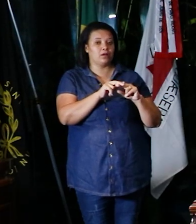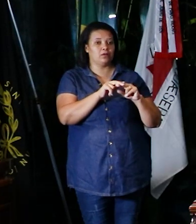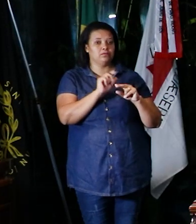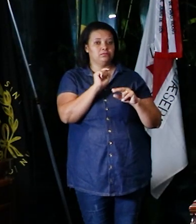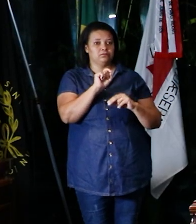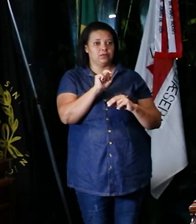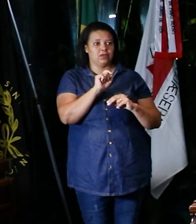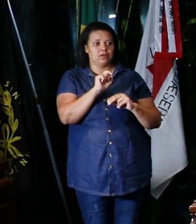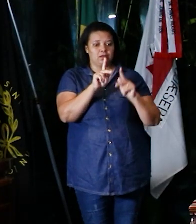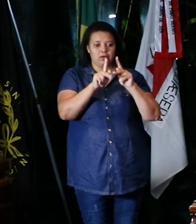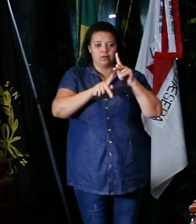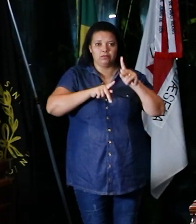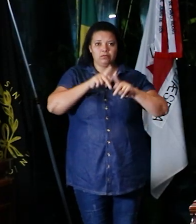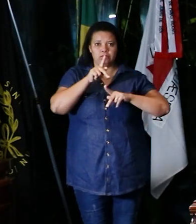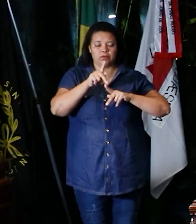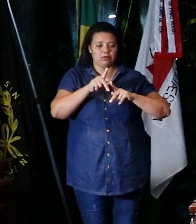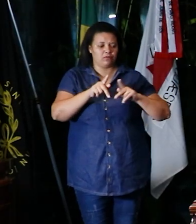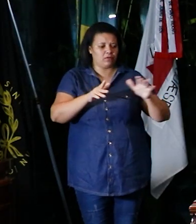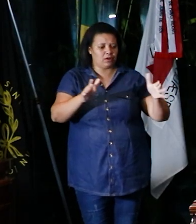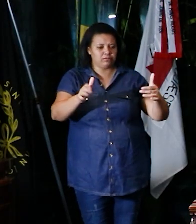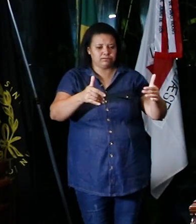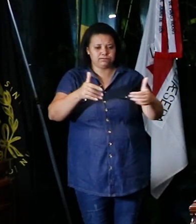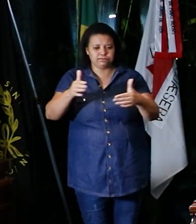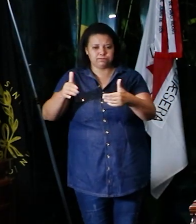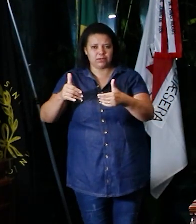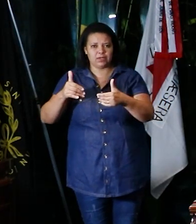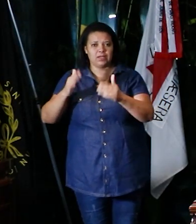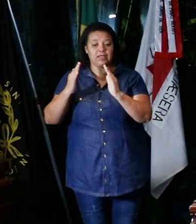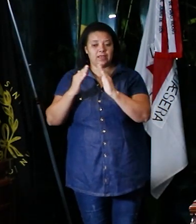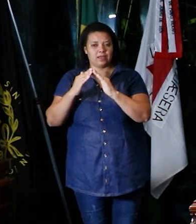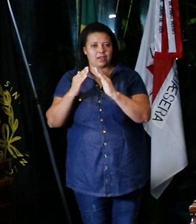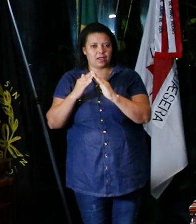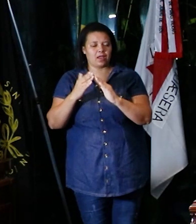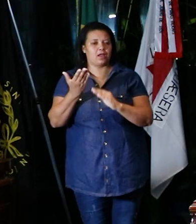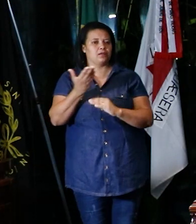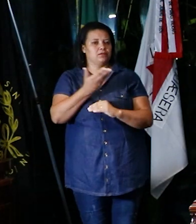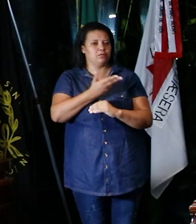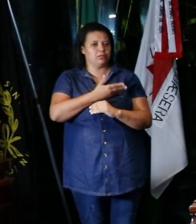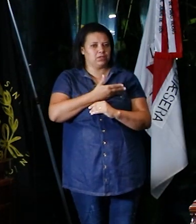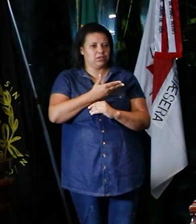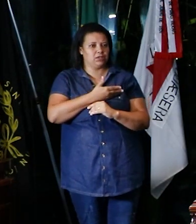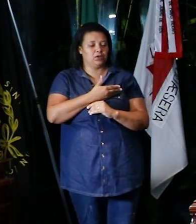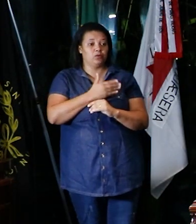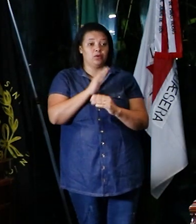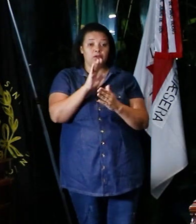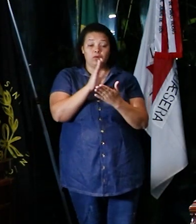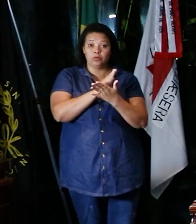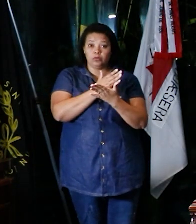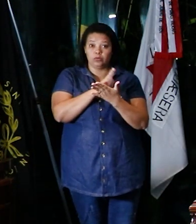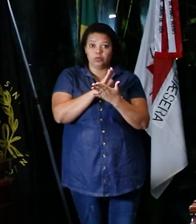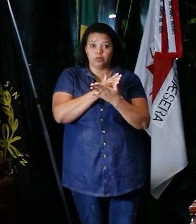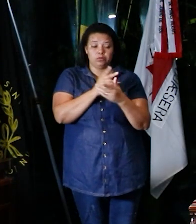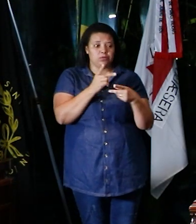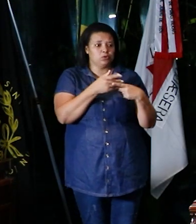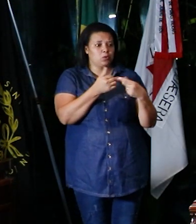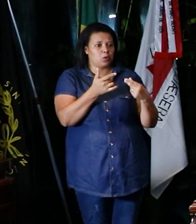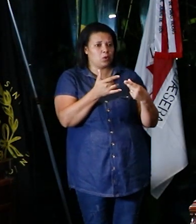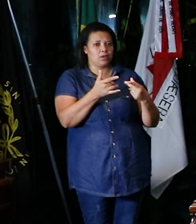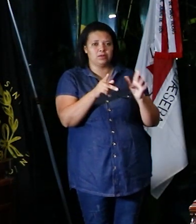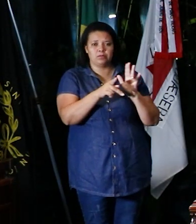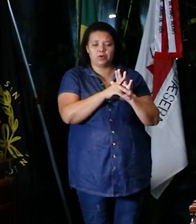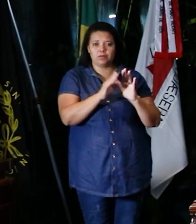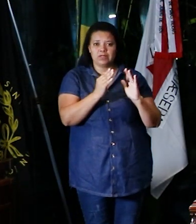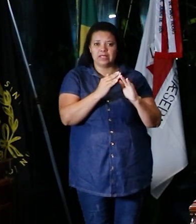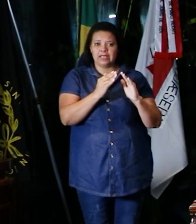os favelados foram recolhidos a uma casa de boa vontade, enquanto seus pertences tomavam rumo a